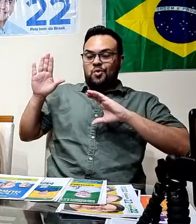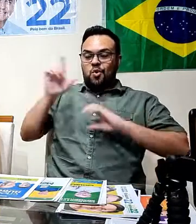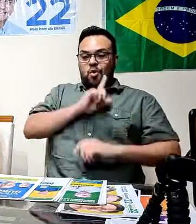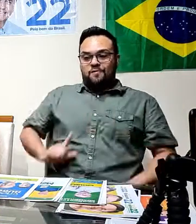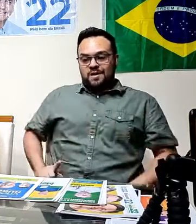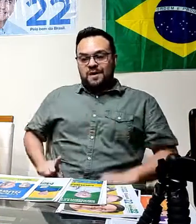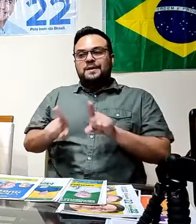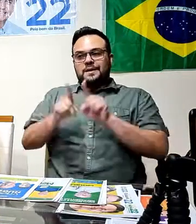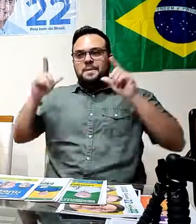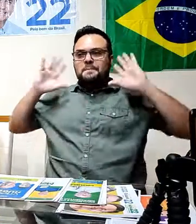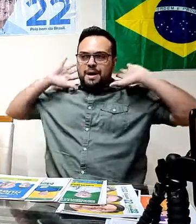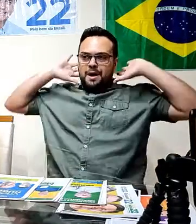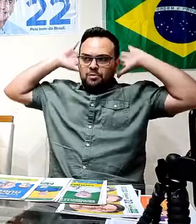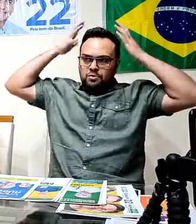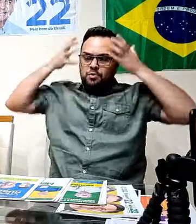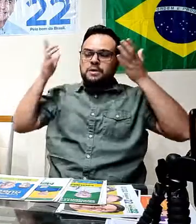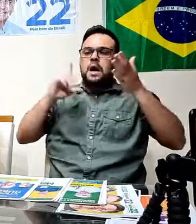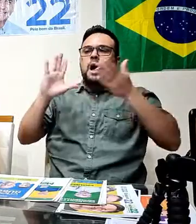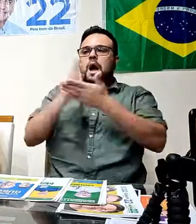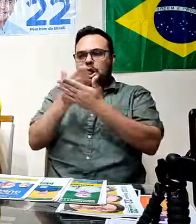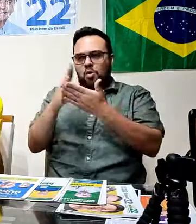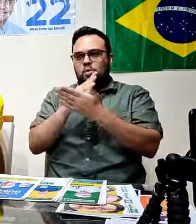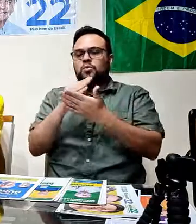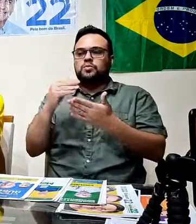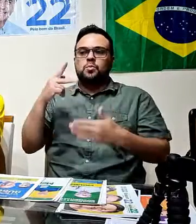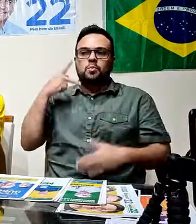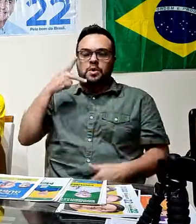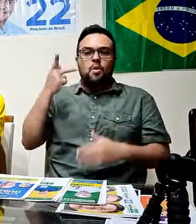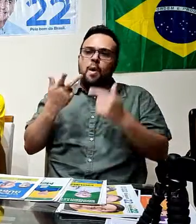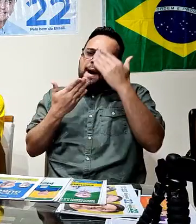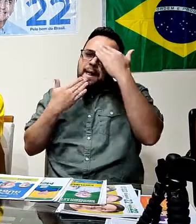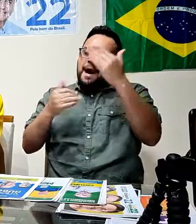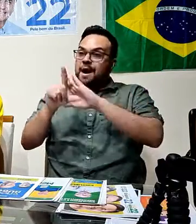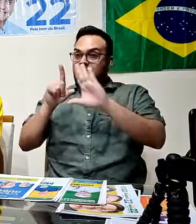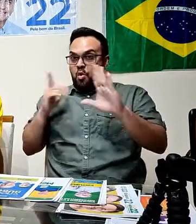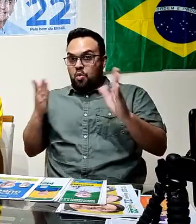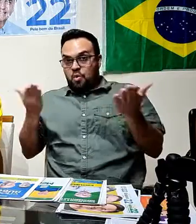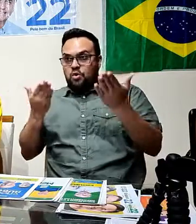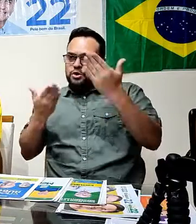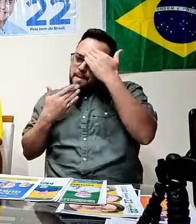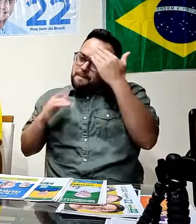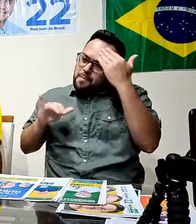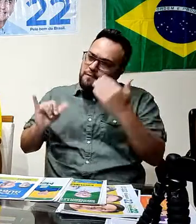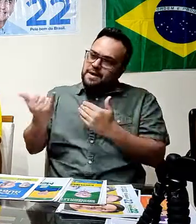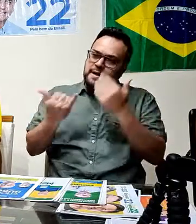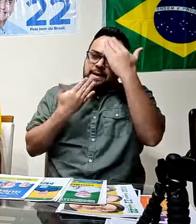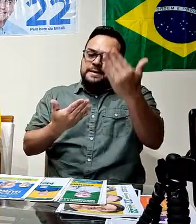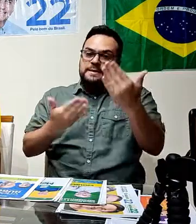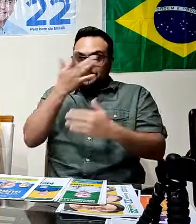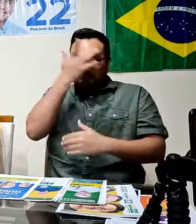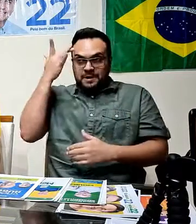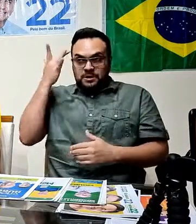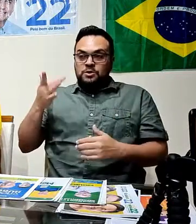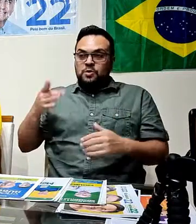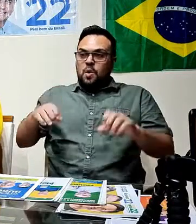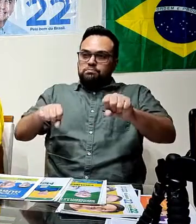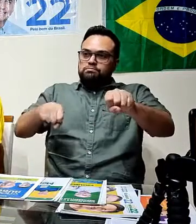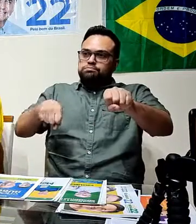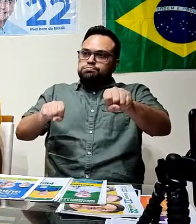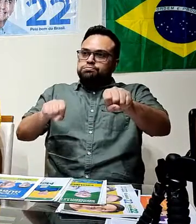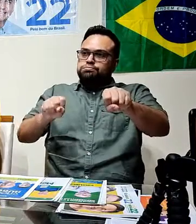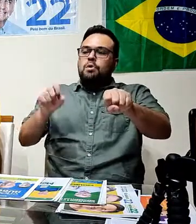também. Eu já agradeço antecipadamente os motociclistas que vão comparecer a esse evento. Vocês realmente